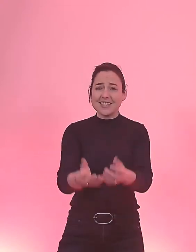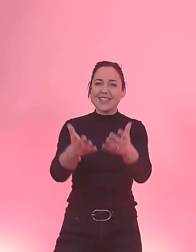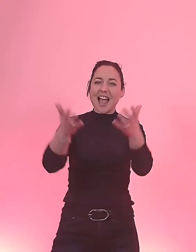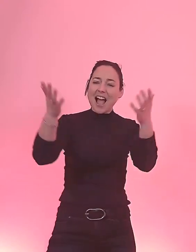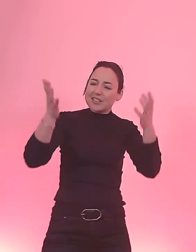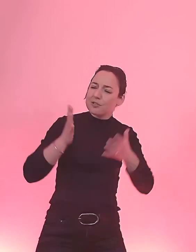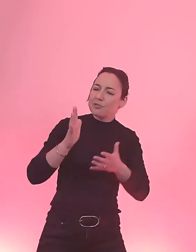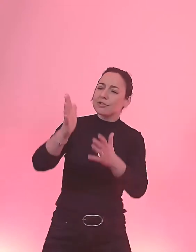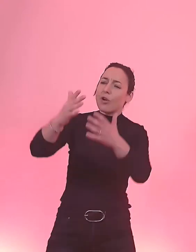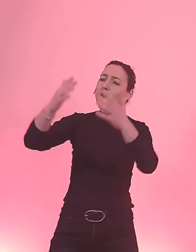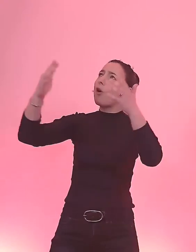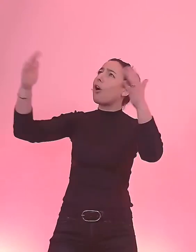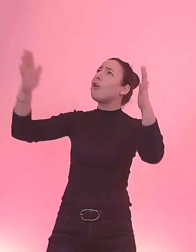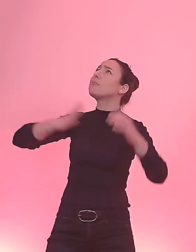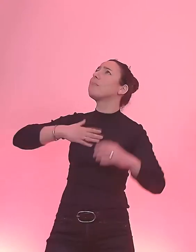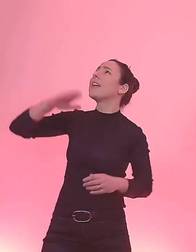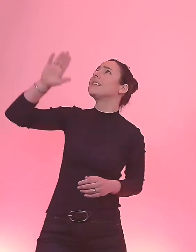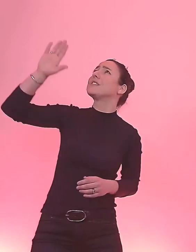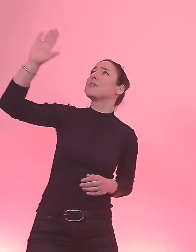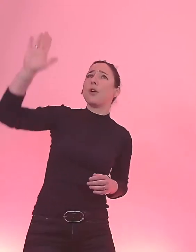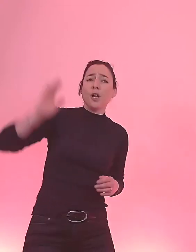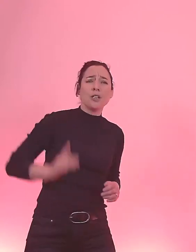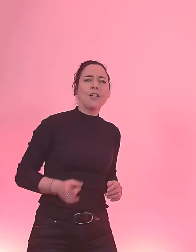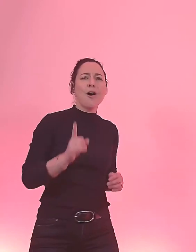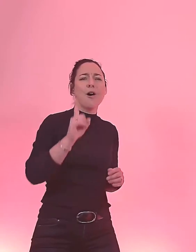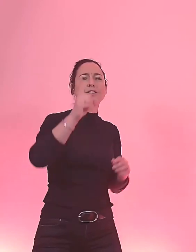ziekte is zo groot